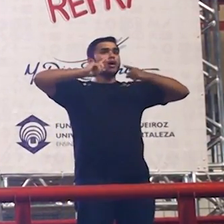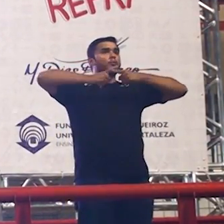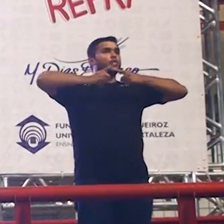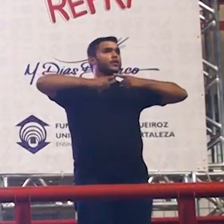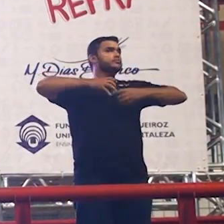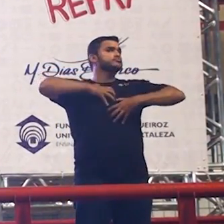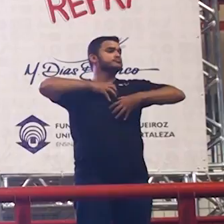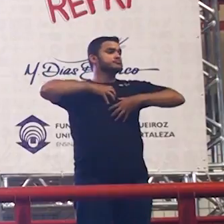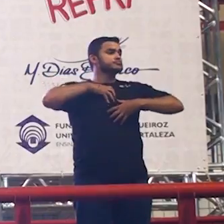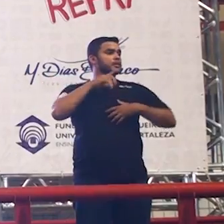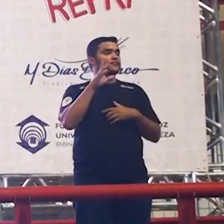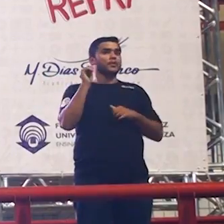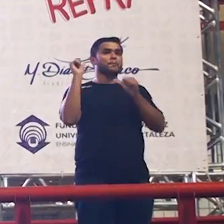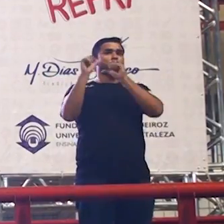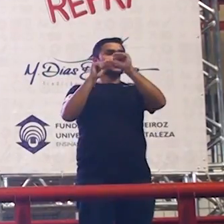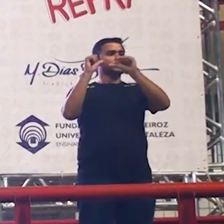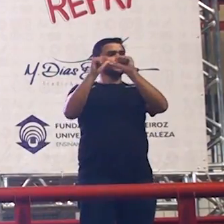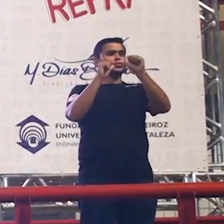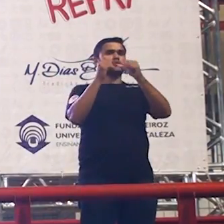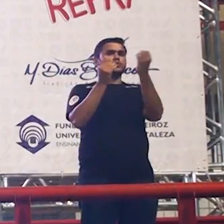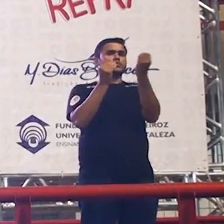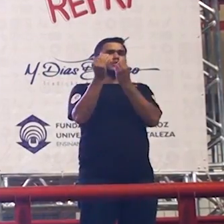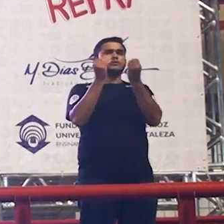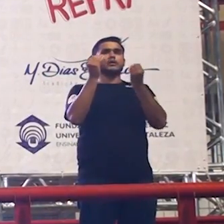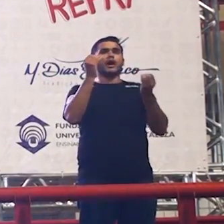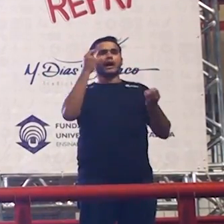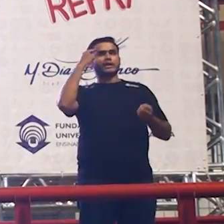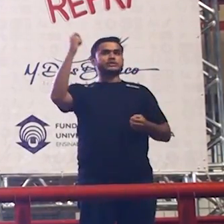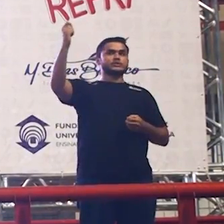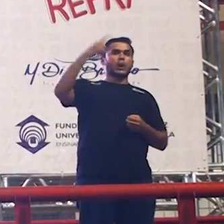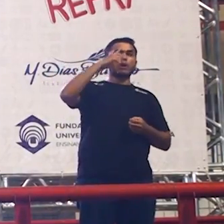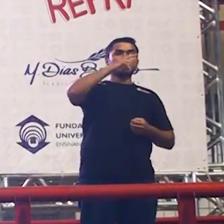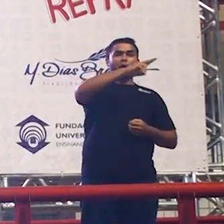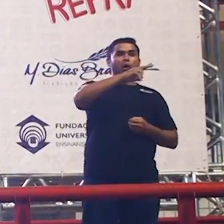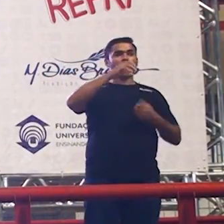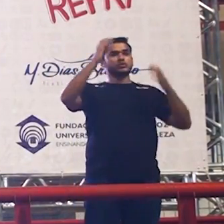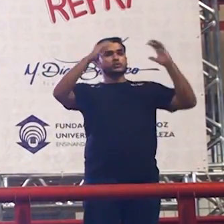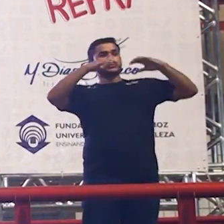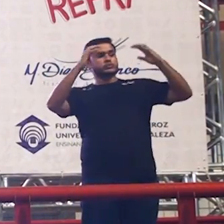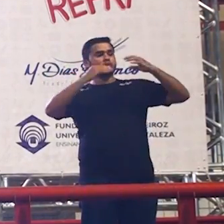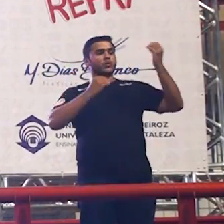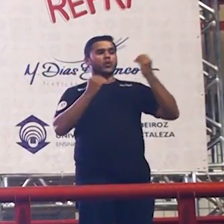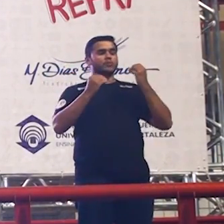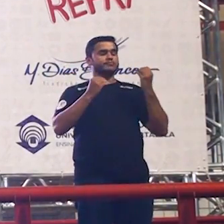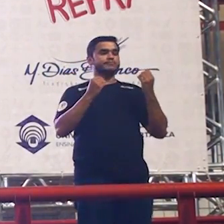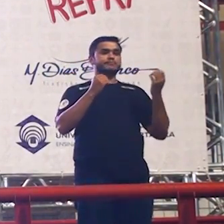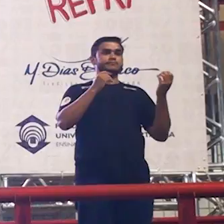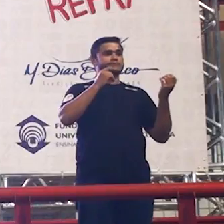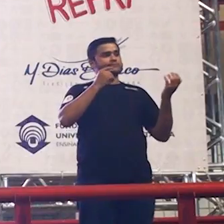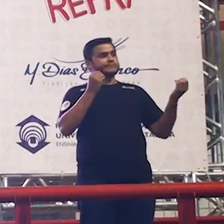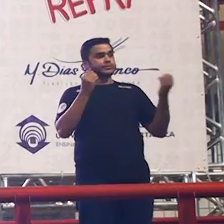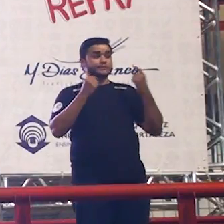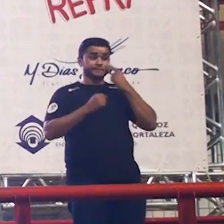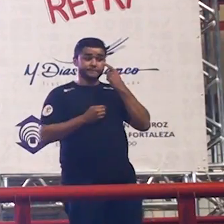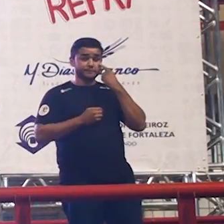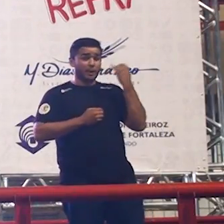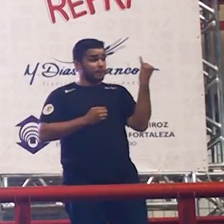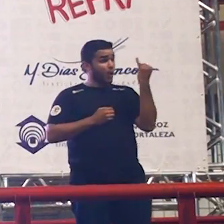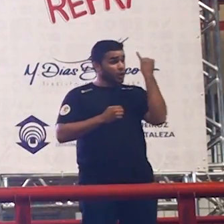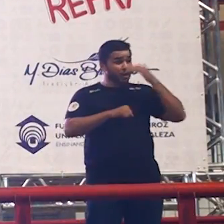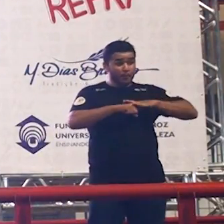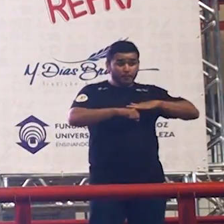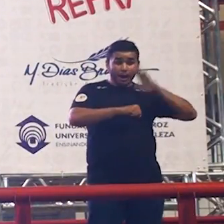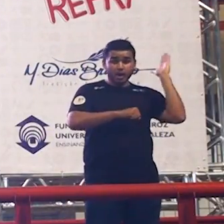área, provocando mudanças de comportamento de elementos. Um dos mais importantes, e anote isso,